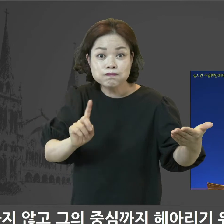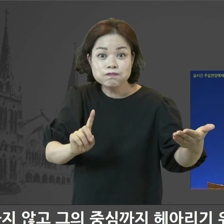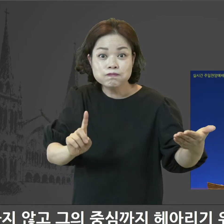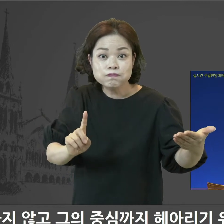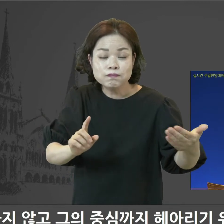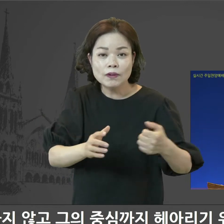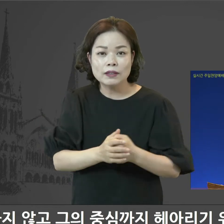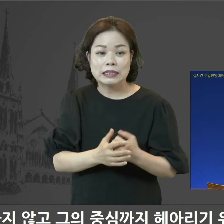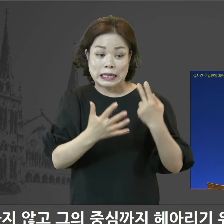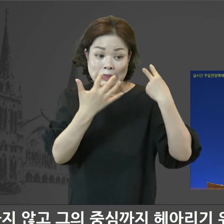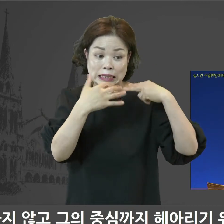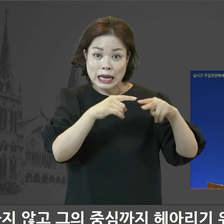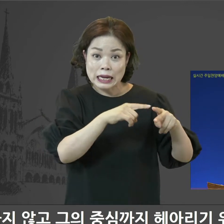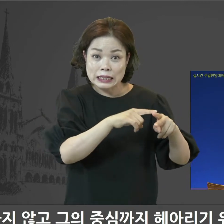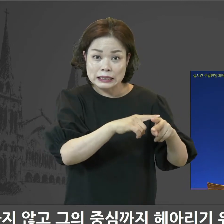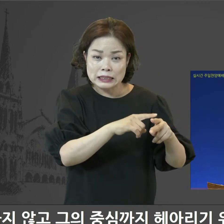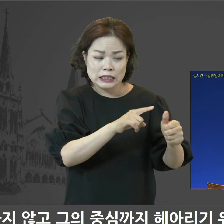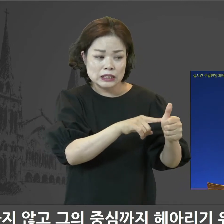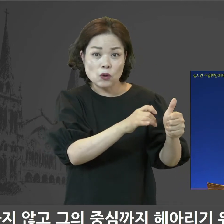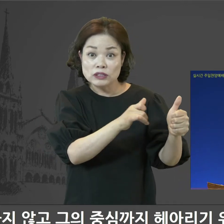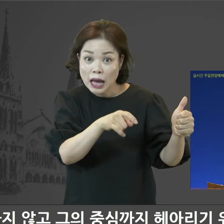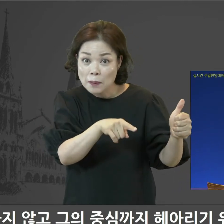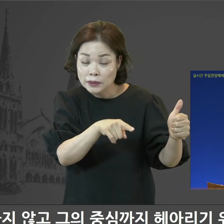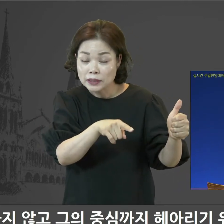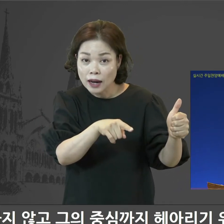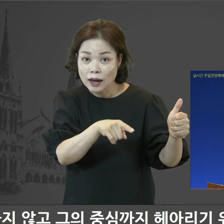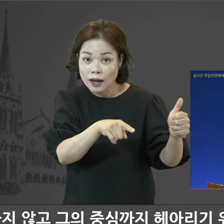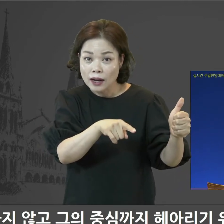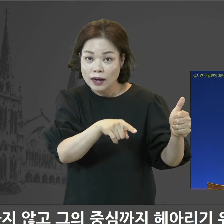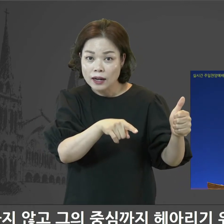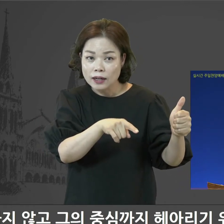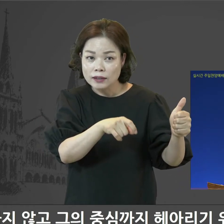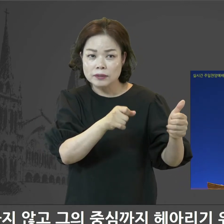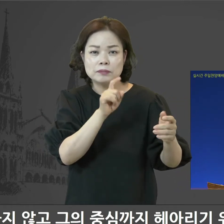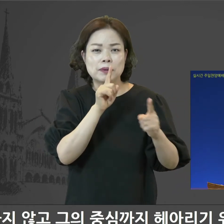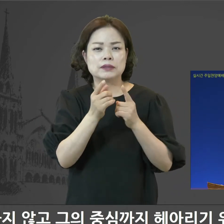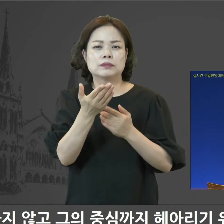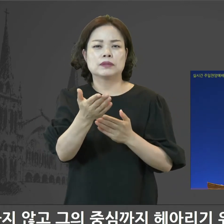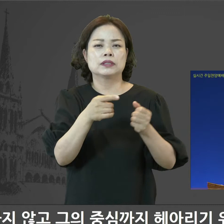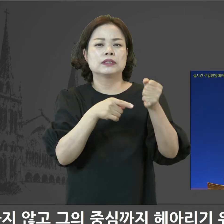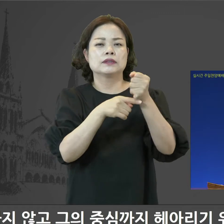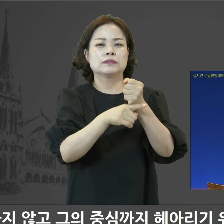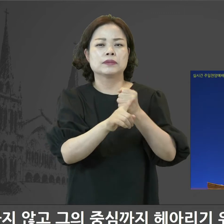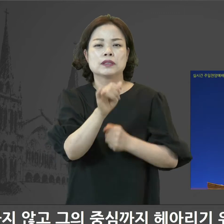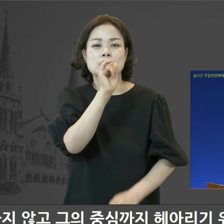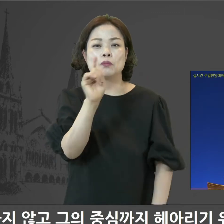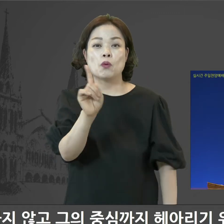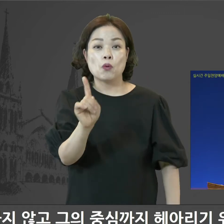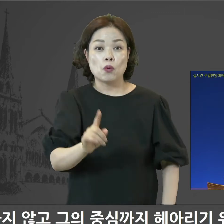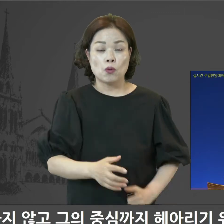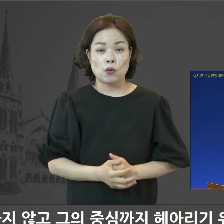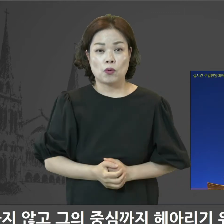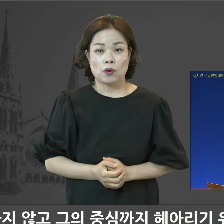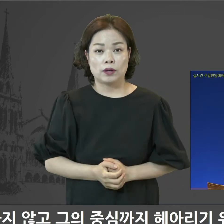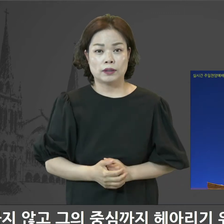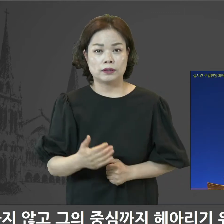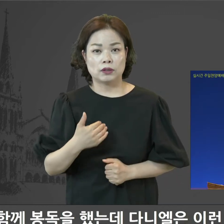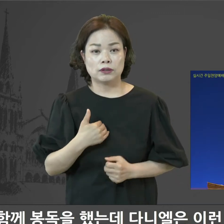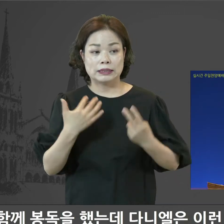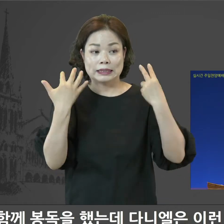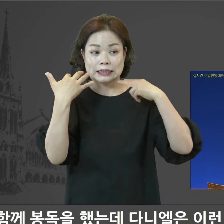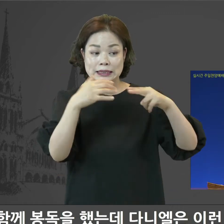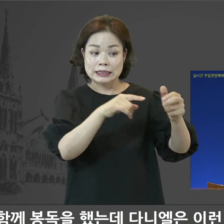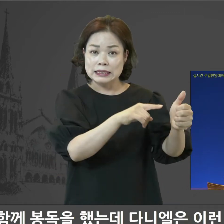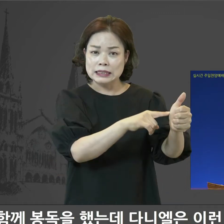드십니까? 다니엘은 이런 사람이다. 여러분 정의를 내린다면 어떤 정의를 내리겠습니까? 저는